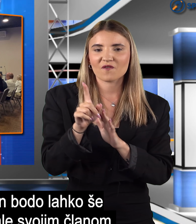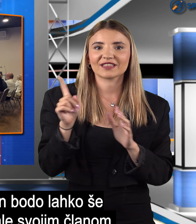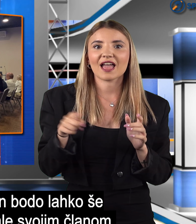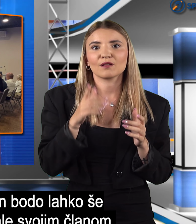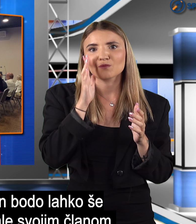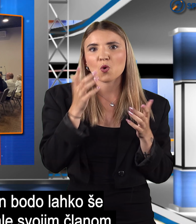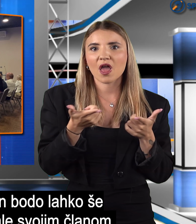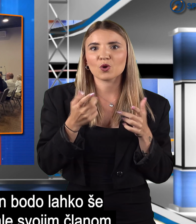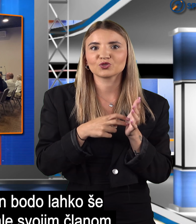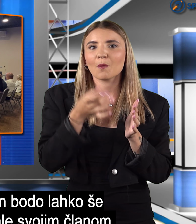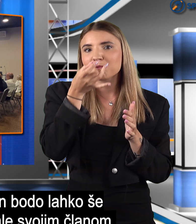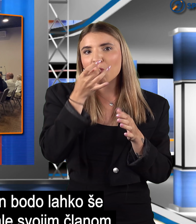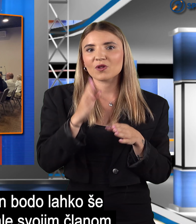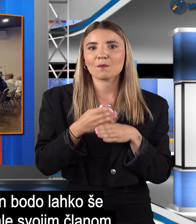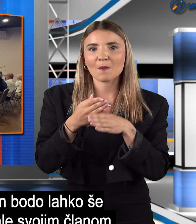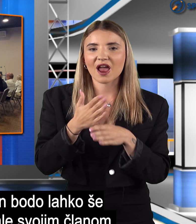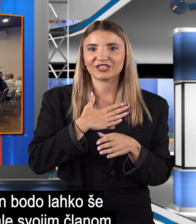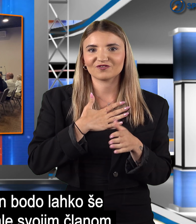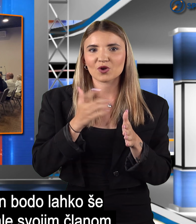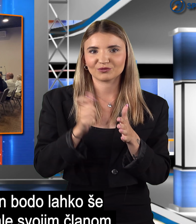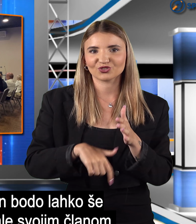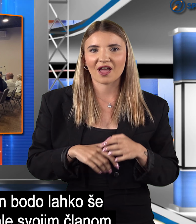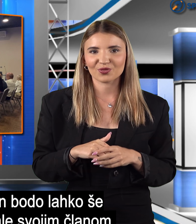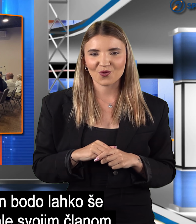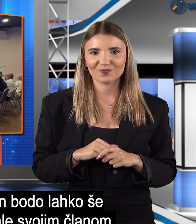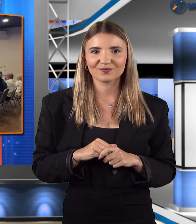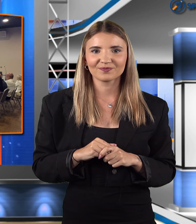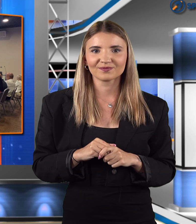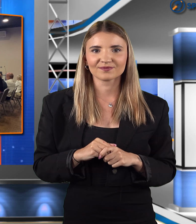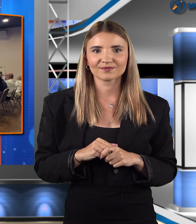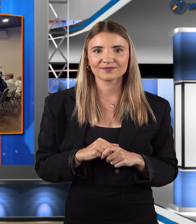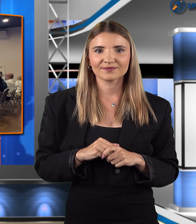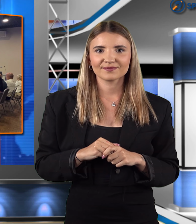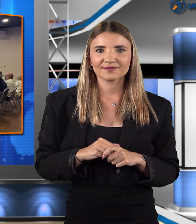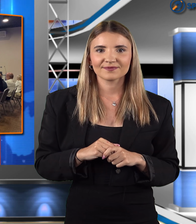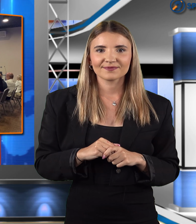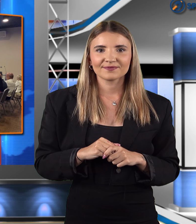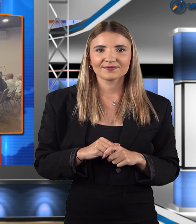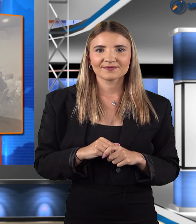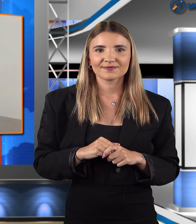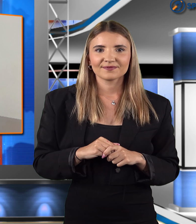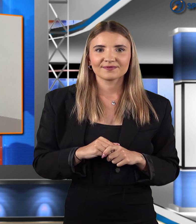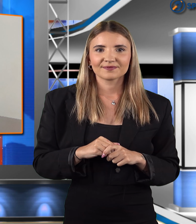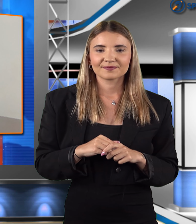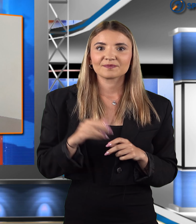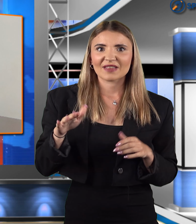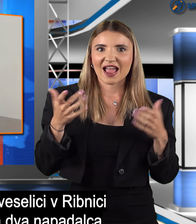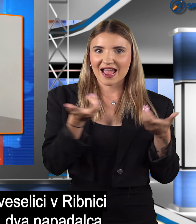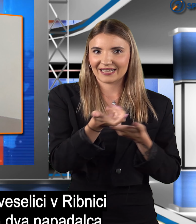organizacije bodo tako lahko še bolj učinkovite in bodo lahko še bolje pomagale svojim članom. Na